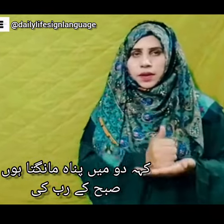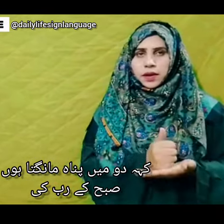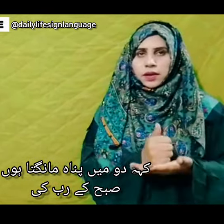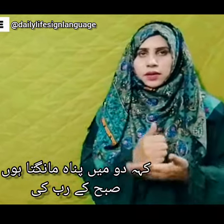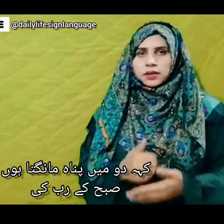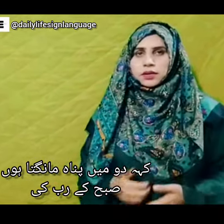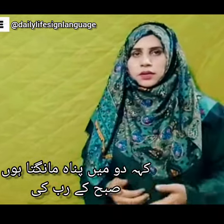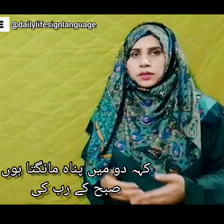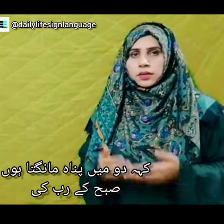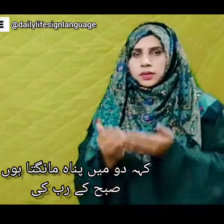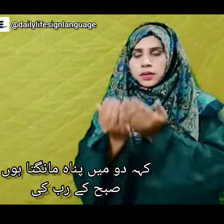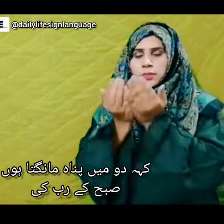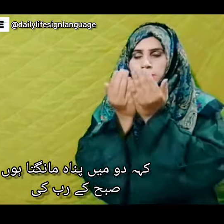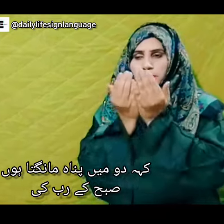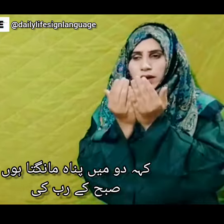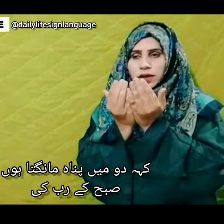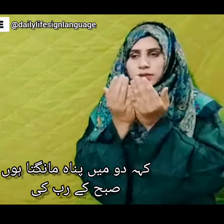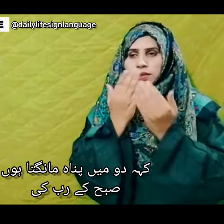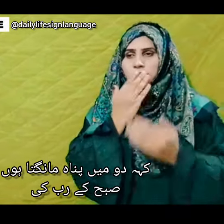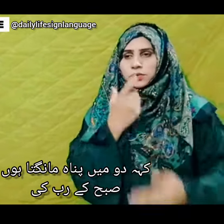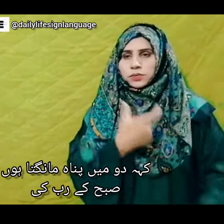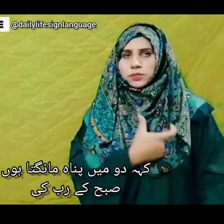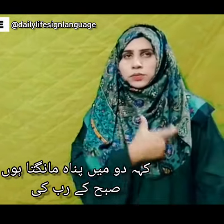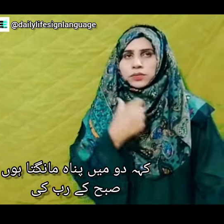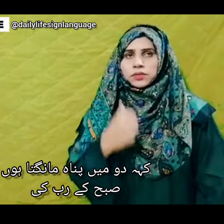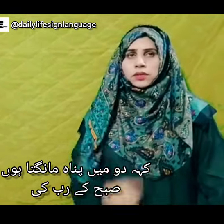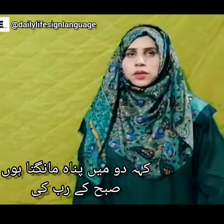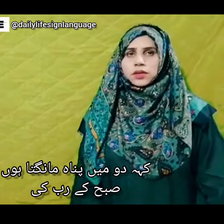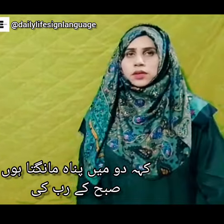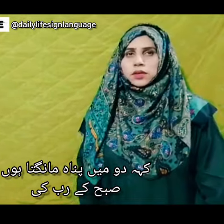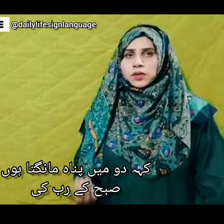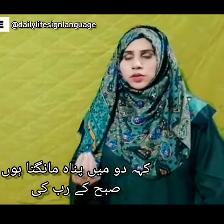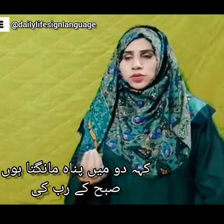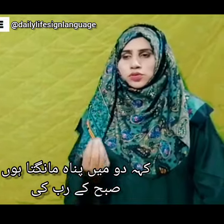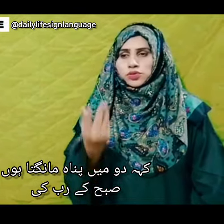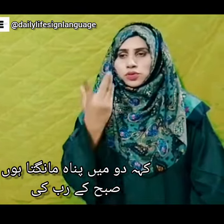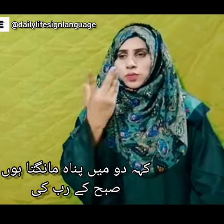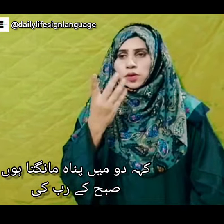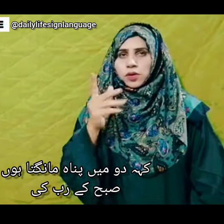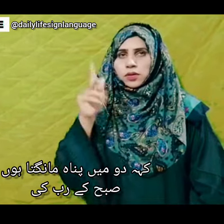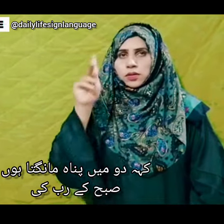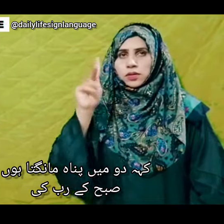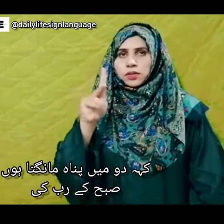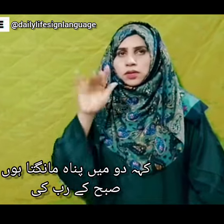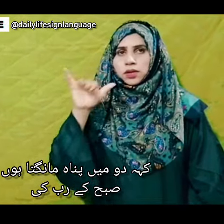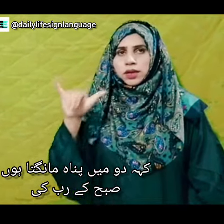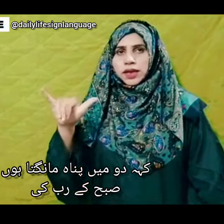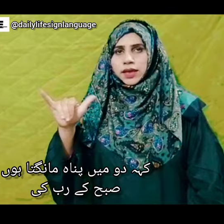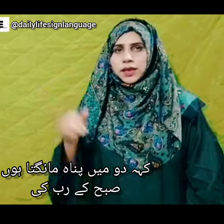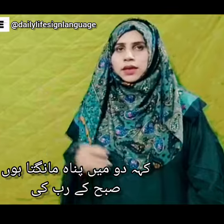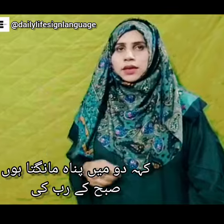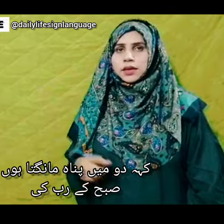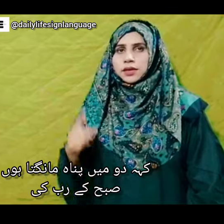مانگتا ہوں صبح کے رب